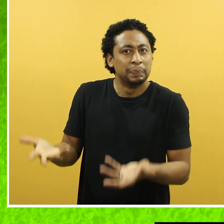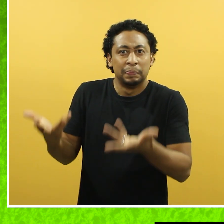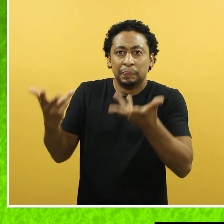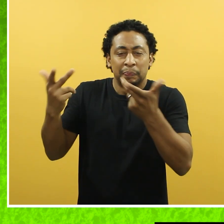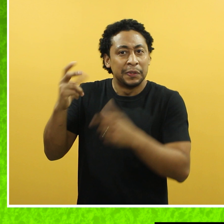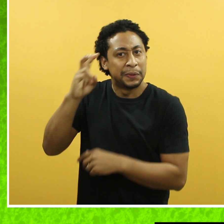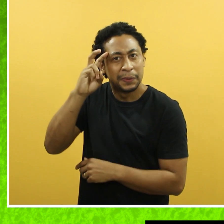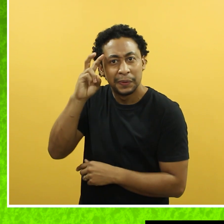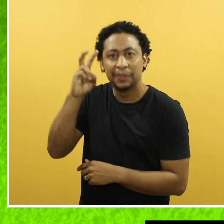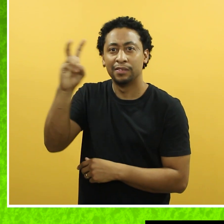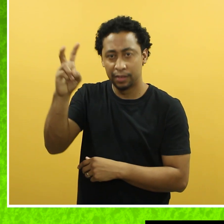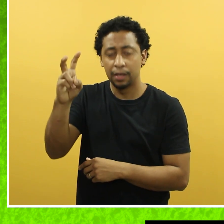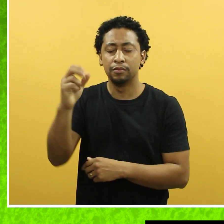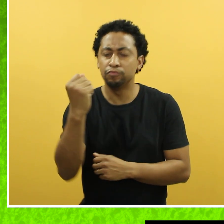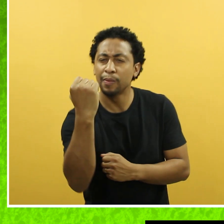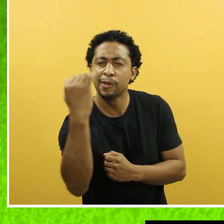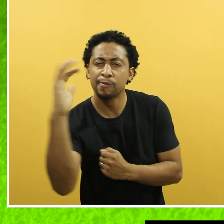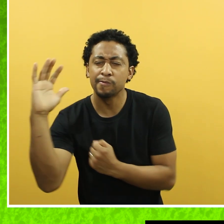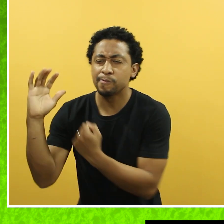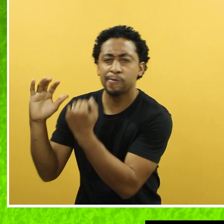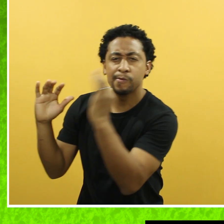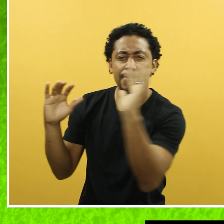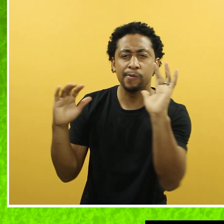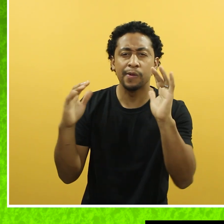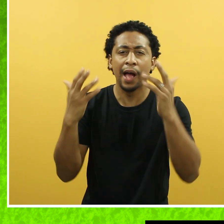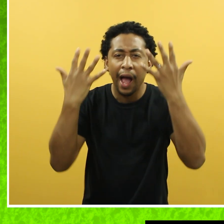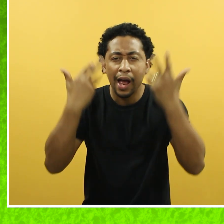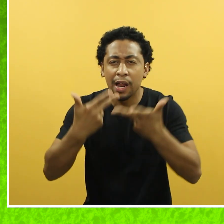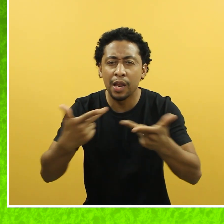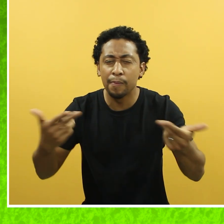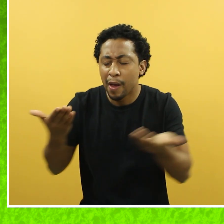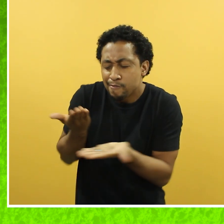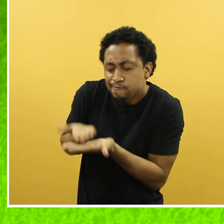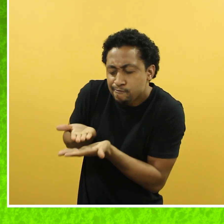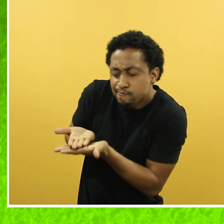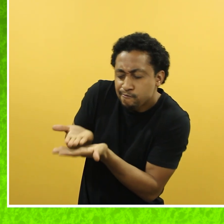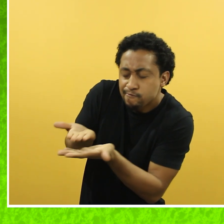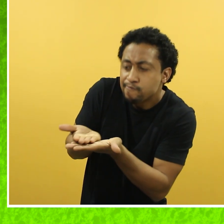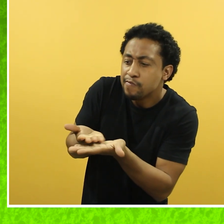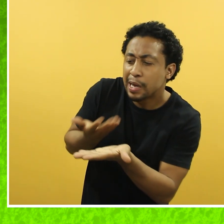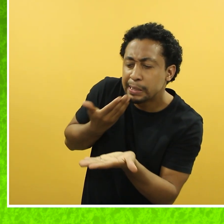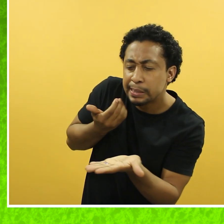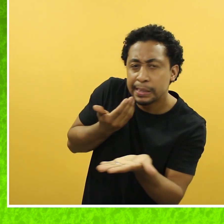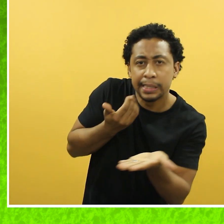Brilhante naturalista e cientista do século XIX.